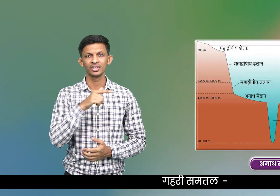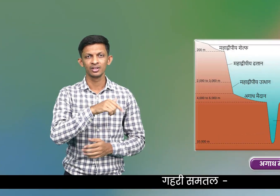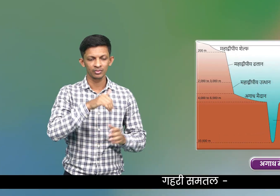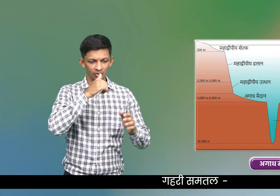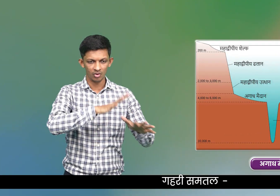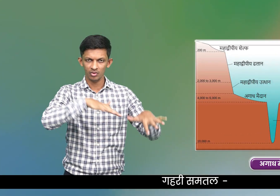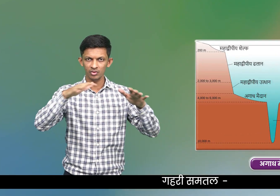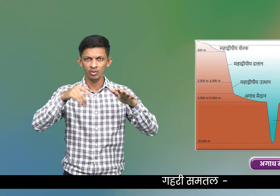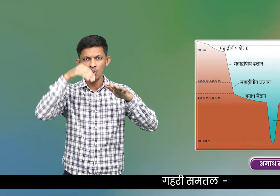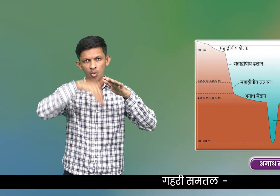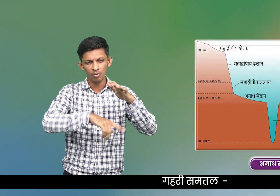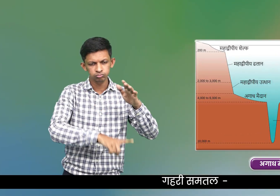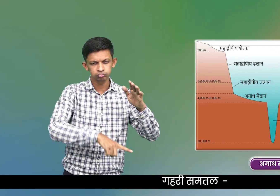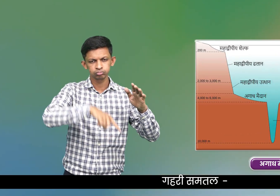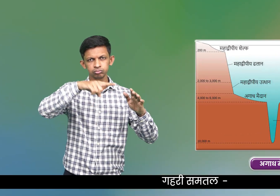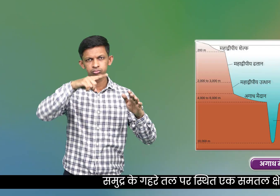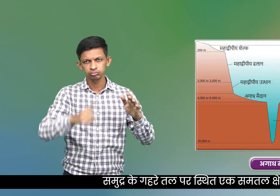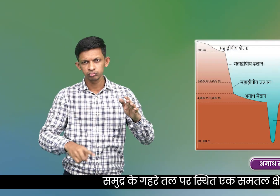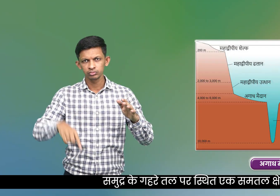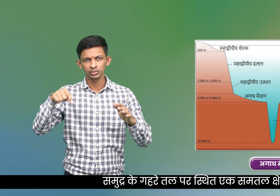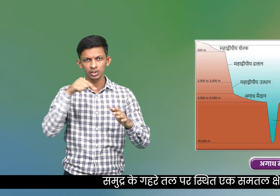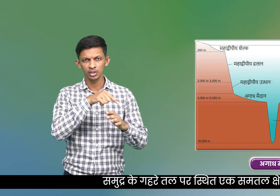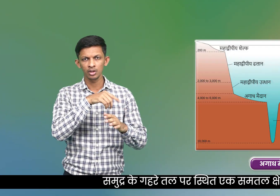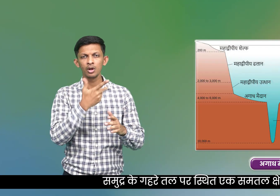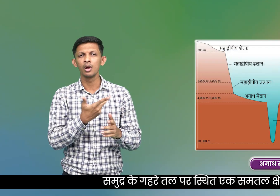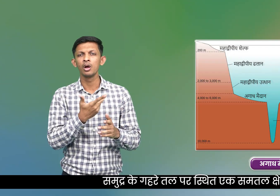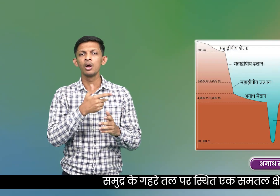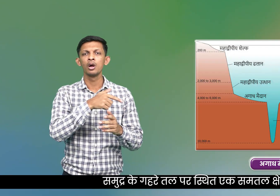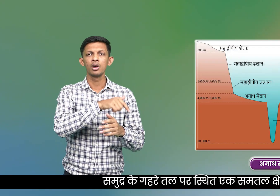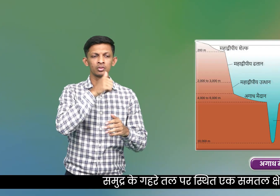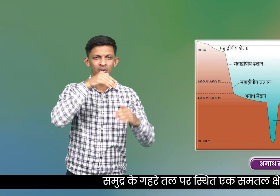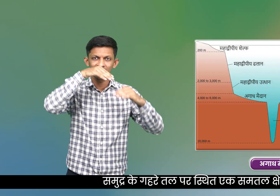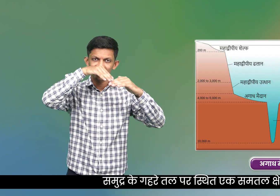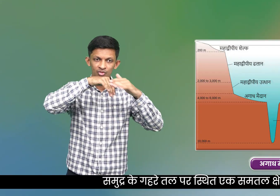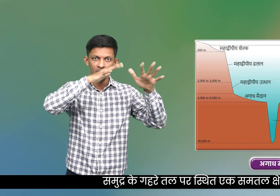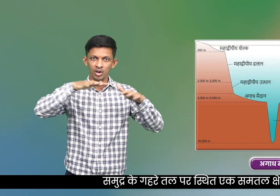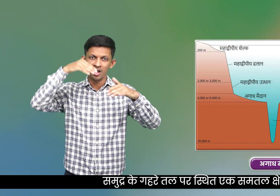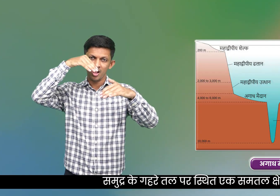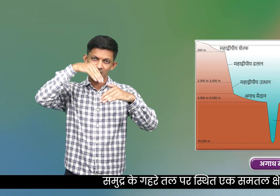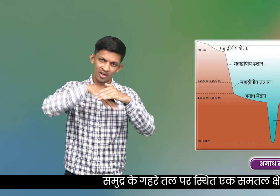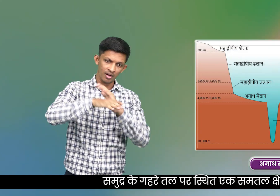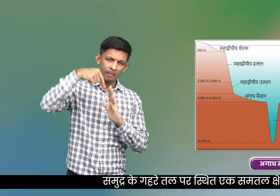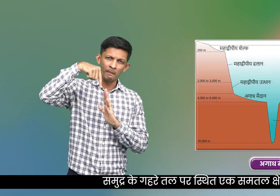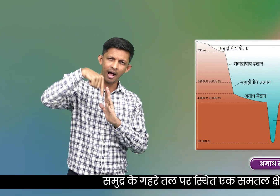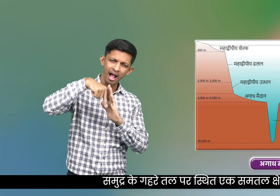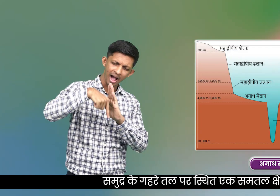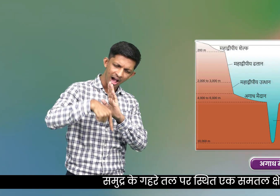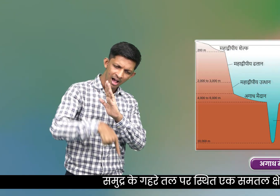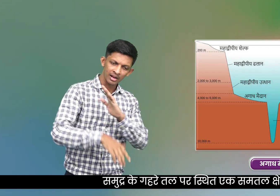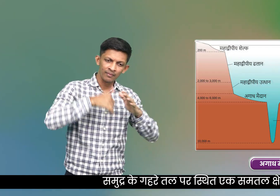गहरी समतल, समुद्र के गहरे तल पर स्थित एक समतल क्षेत्र।